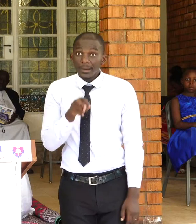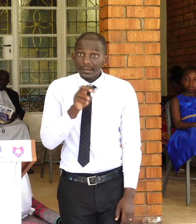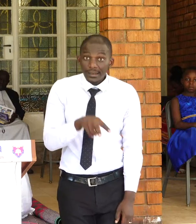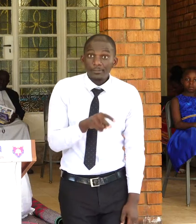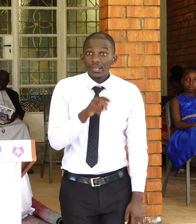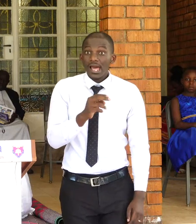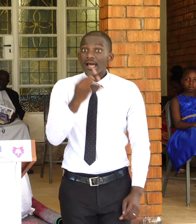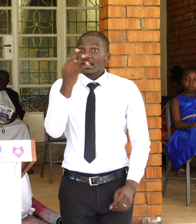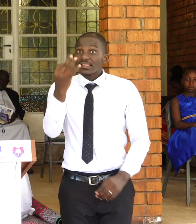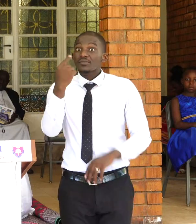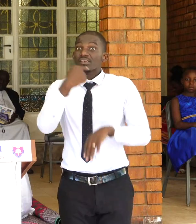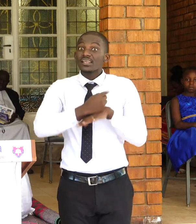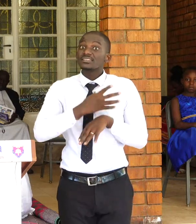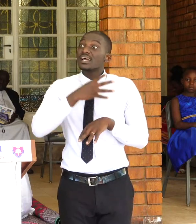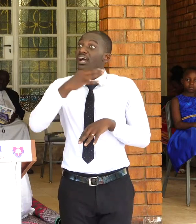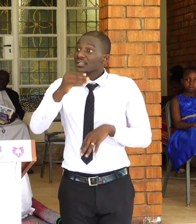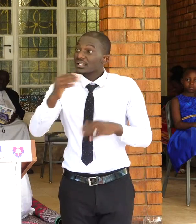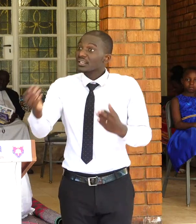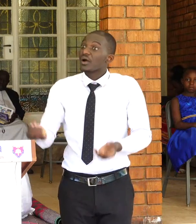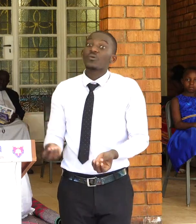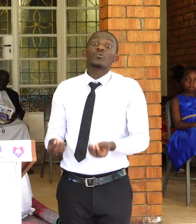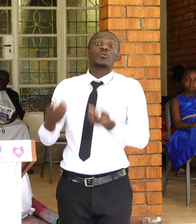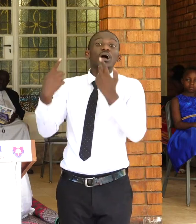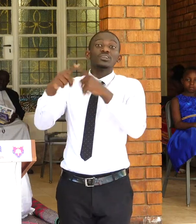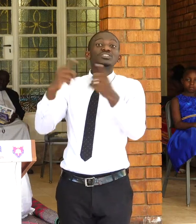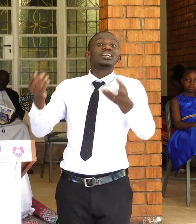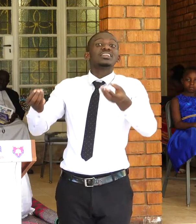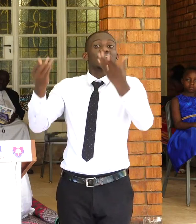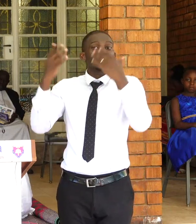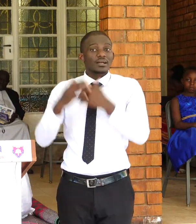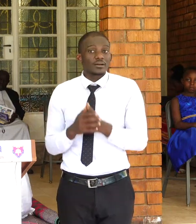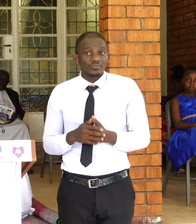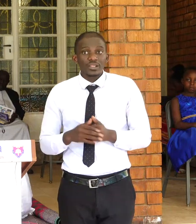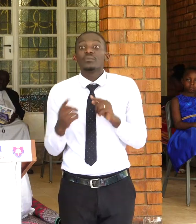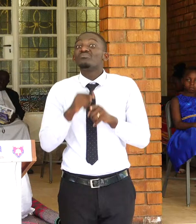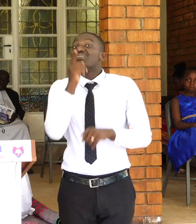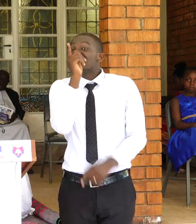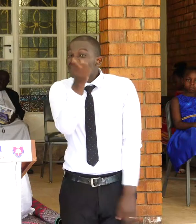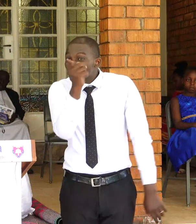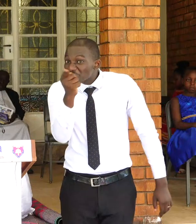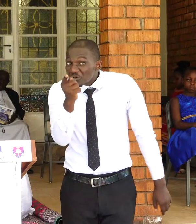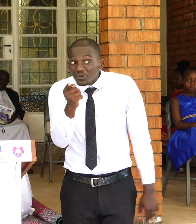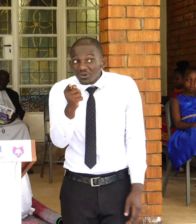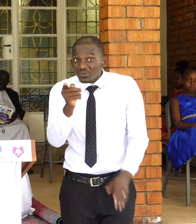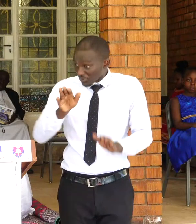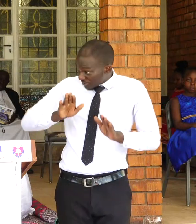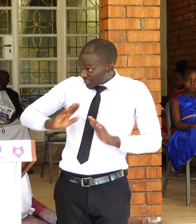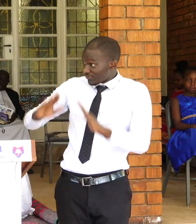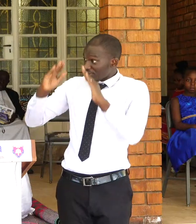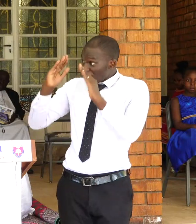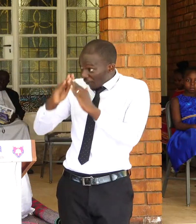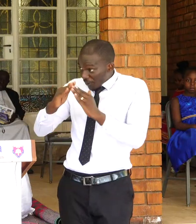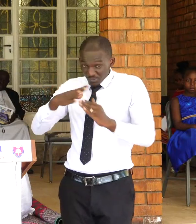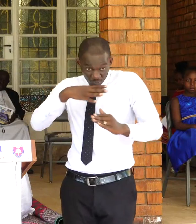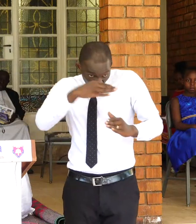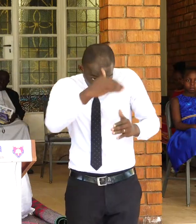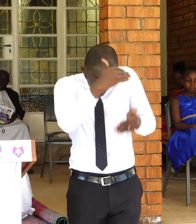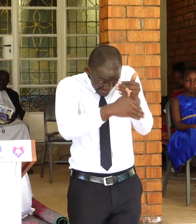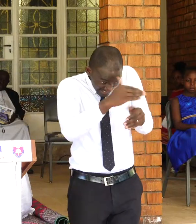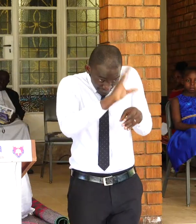ssatu agenda kukola ki kuwaayo saddaaka gwe n'okuva ewuwo okugenda ku kkanisa eryawe emmanga owulira